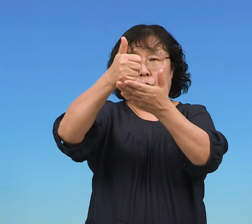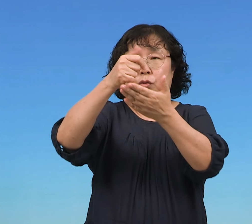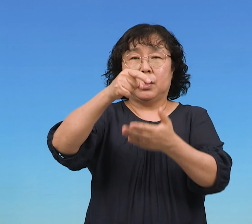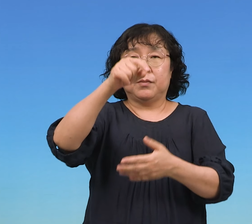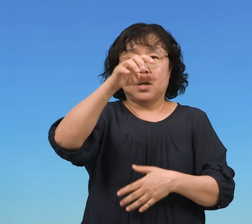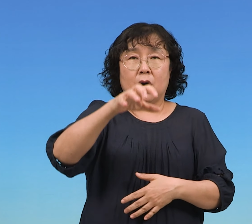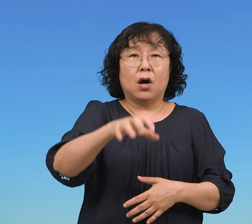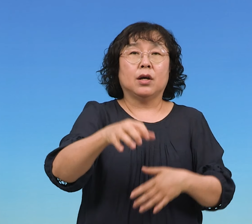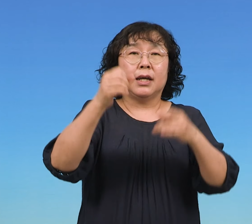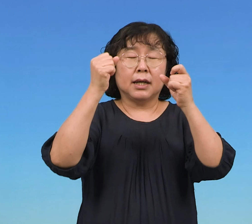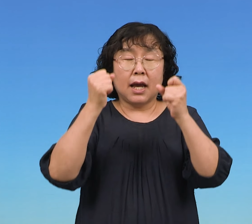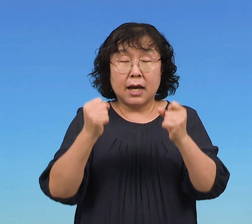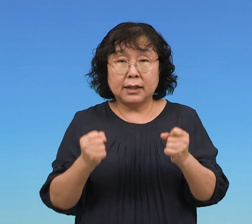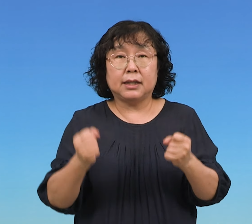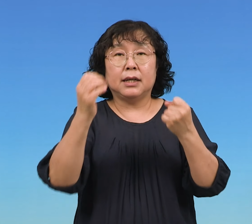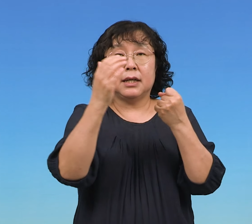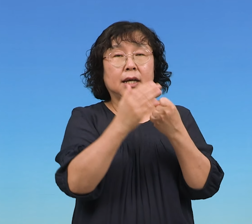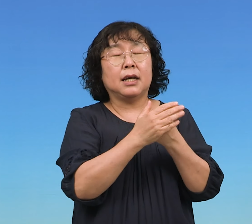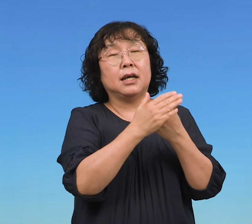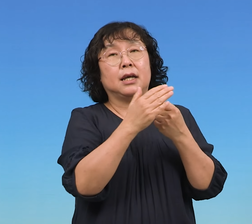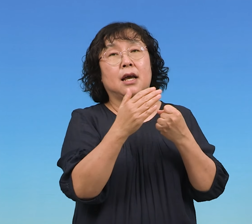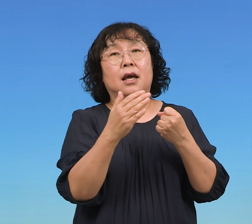주님 여기 계시기에